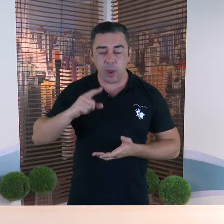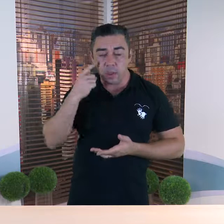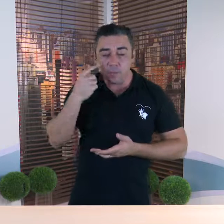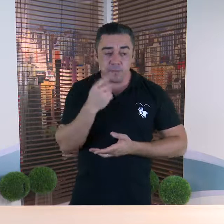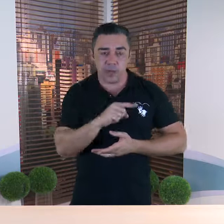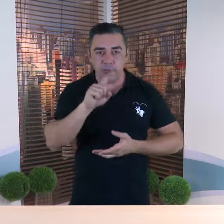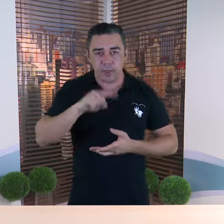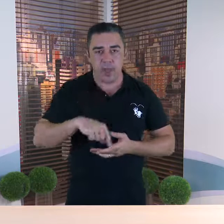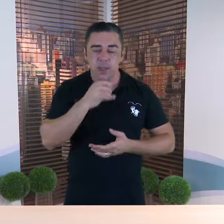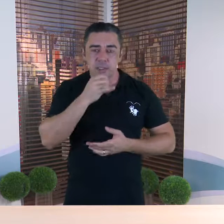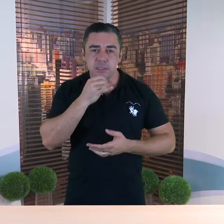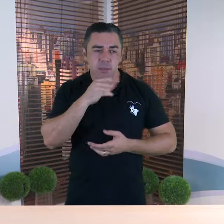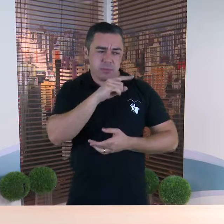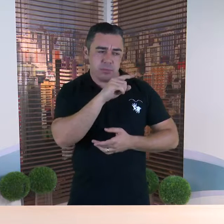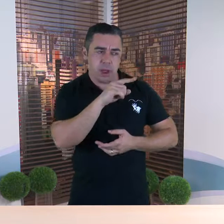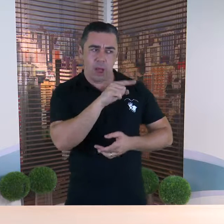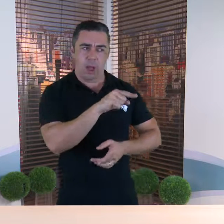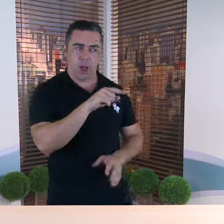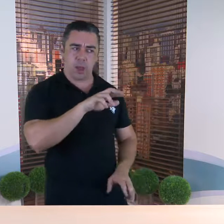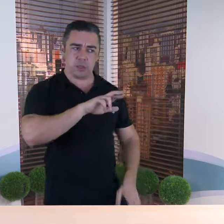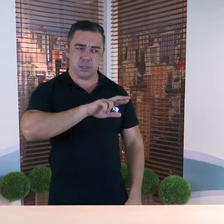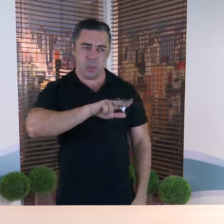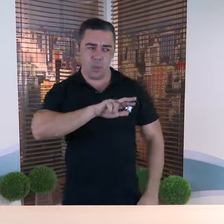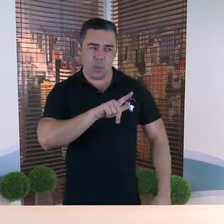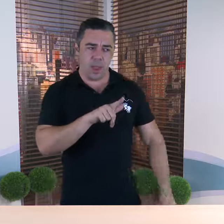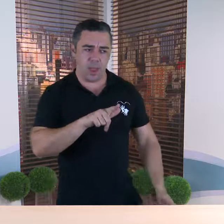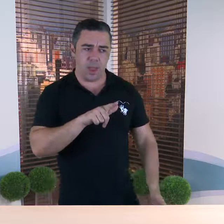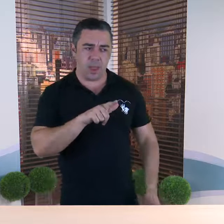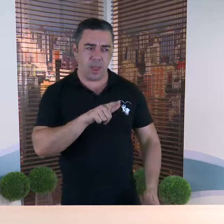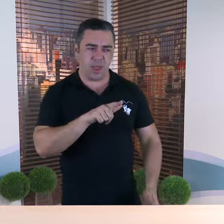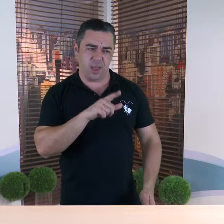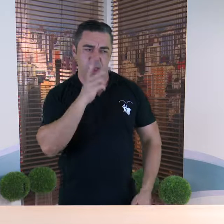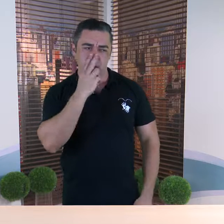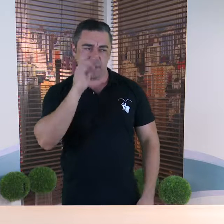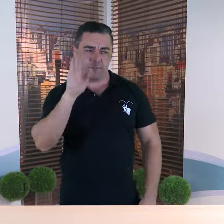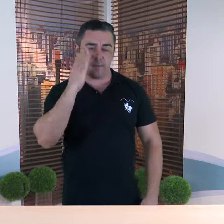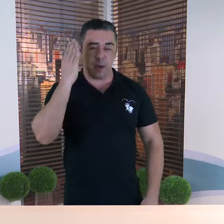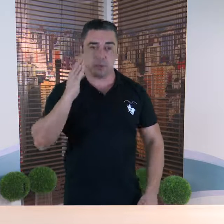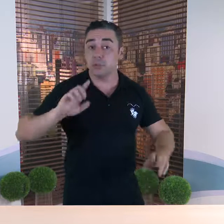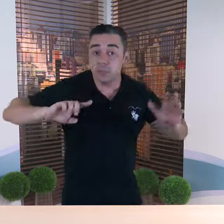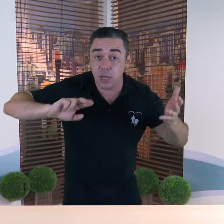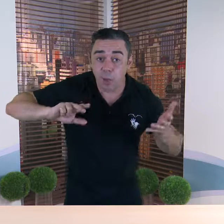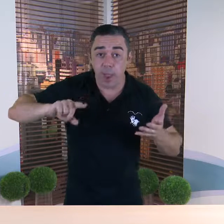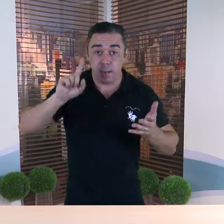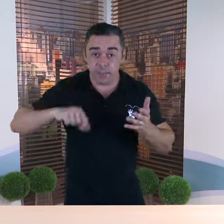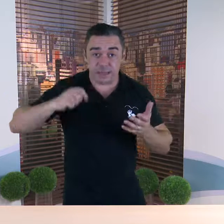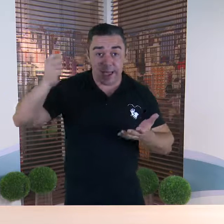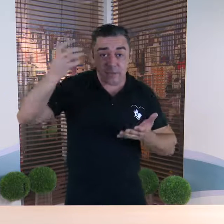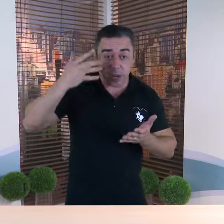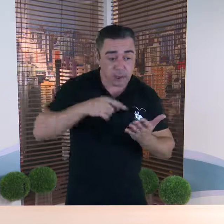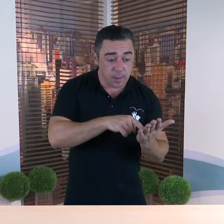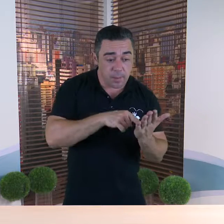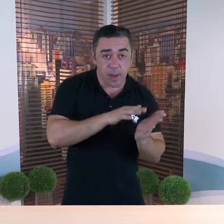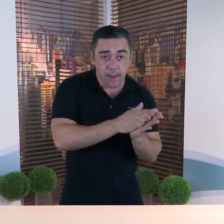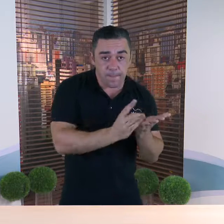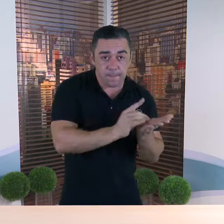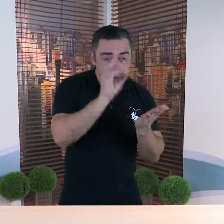ser visto como uma negação da existência desses seres malignos de natureza pessoal, mas que a revelação completa,